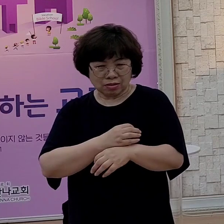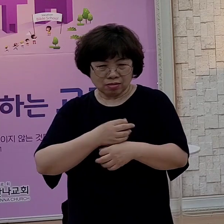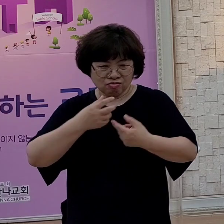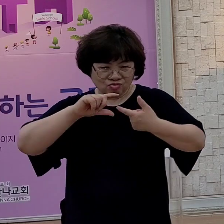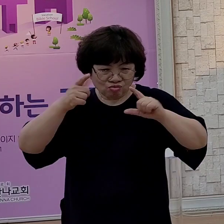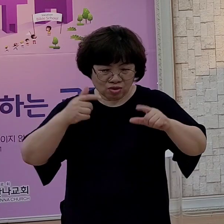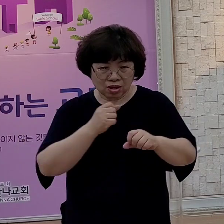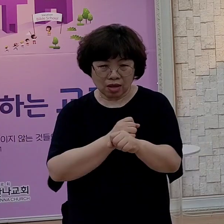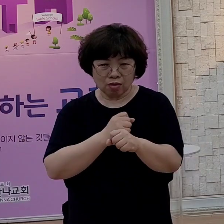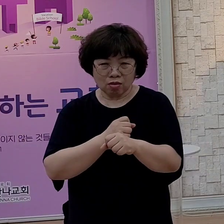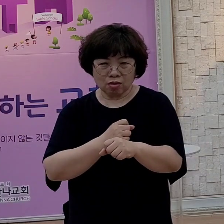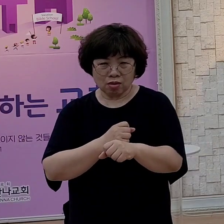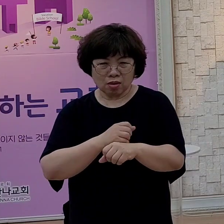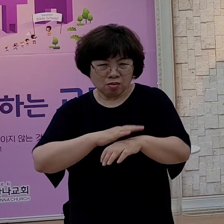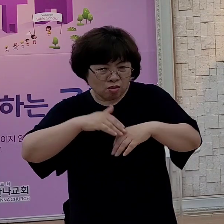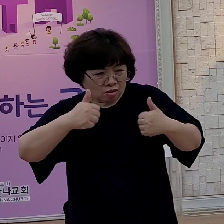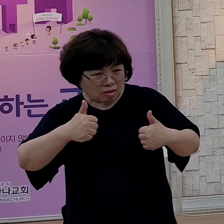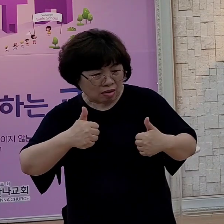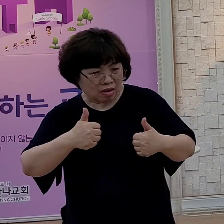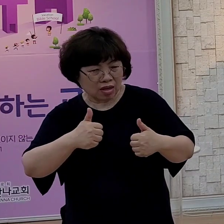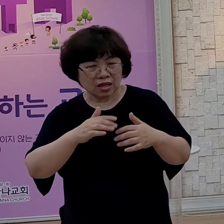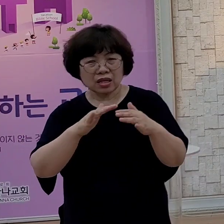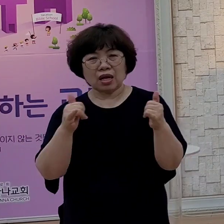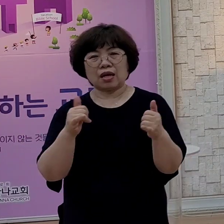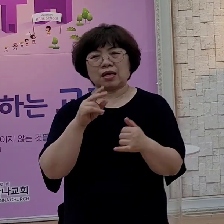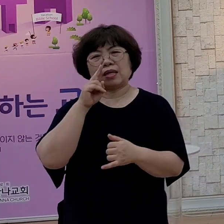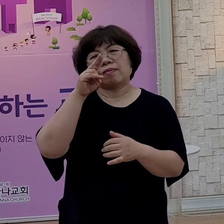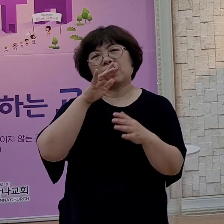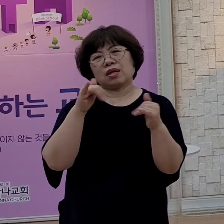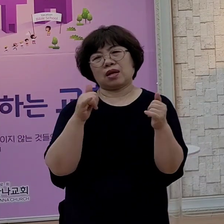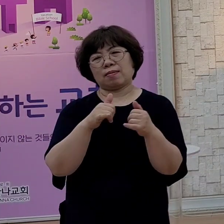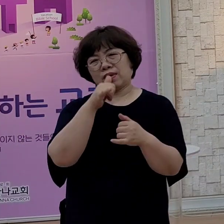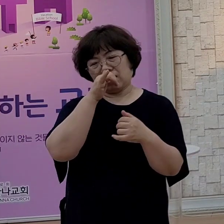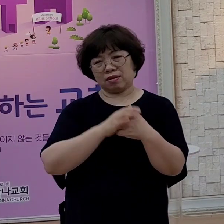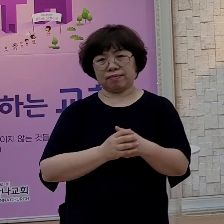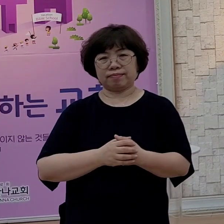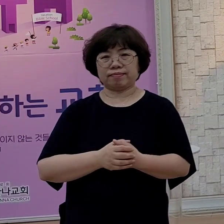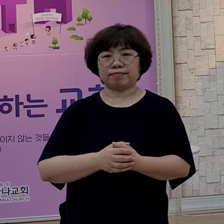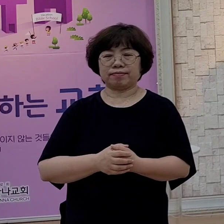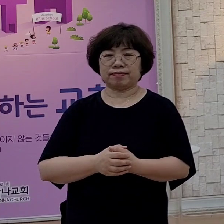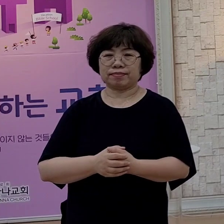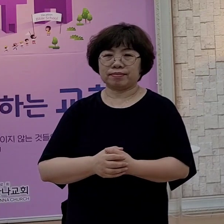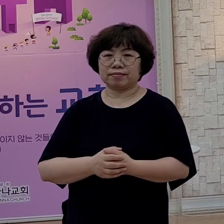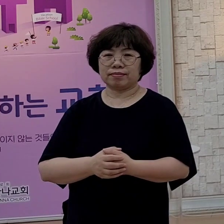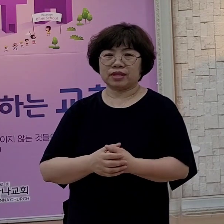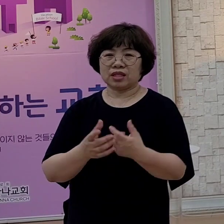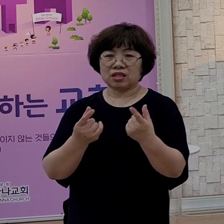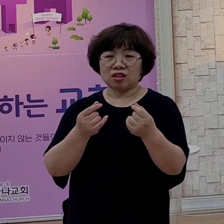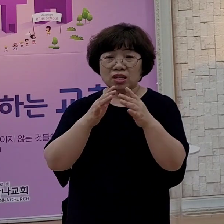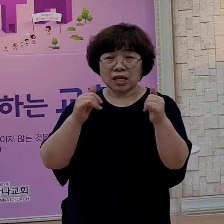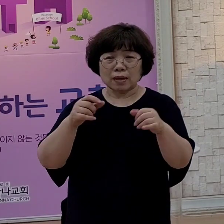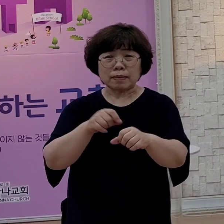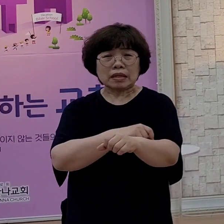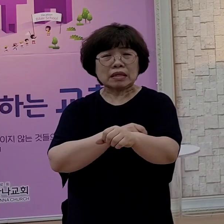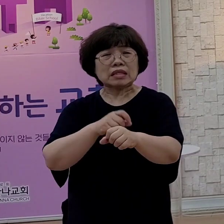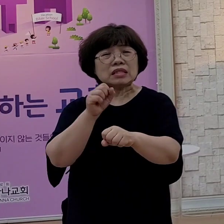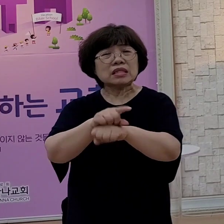부정하고 반항하고 지나치게 도전하는 사람들을 보게 됩니다. 그런 자들의 특징이 뭔지